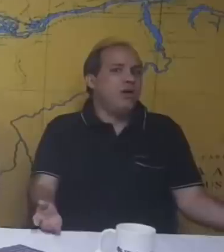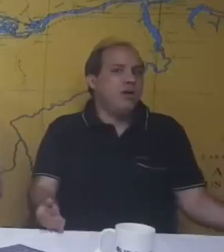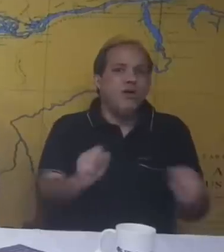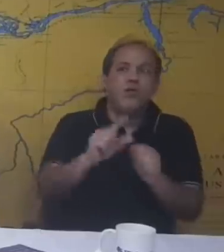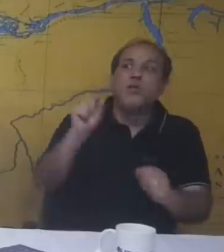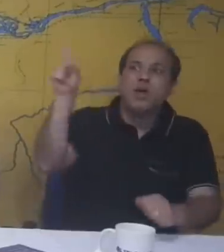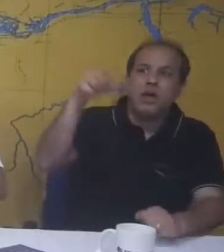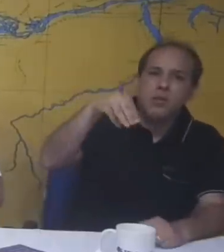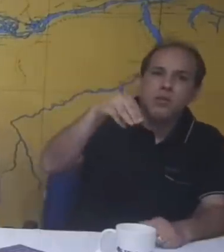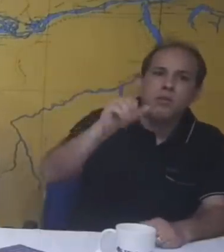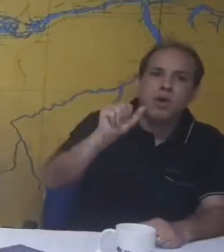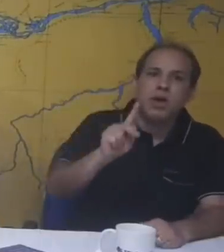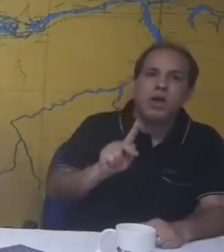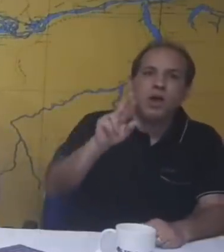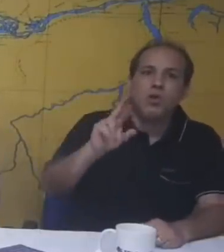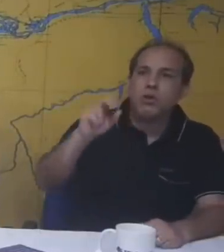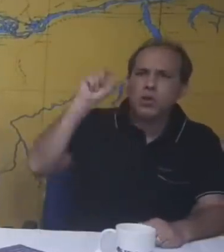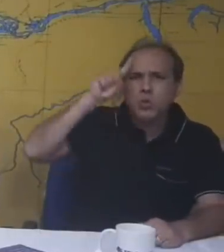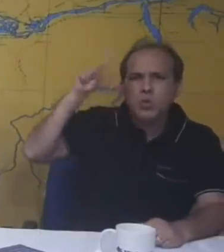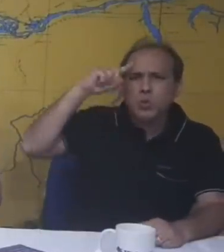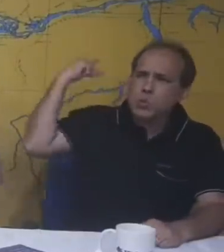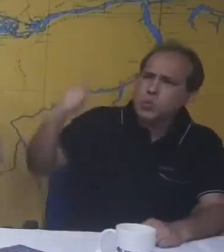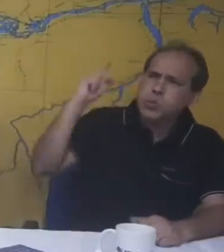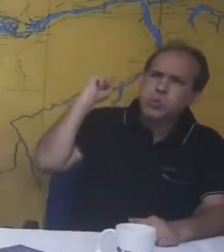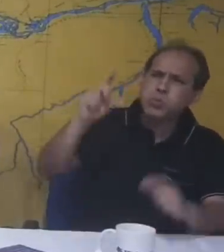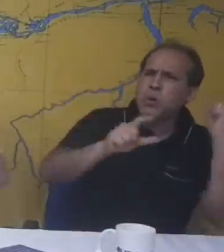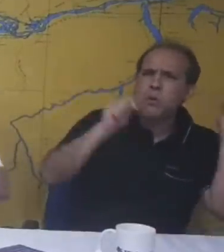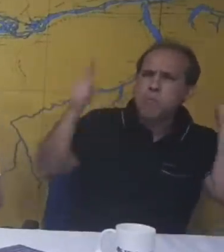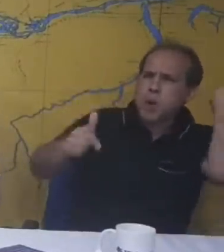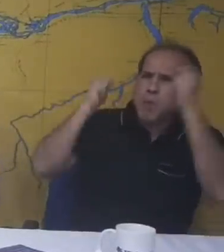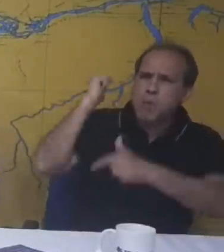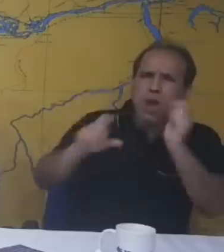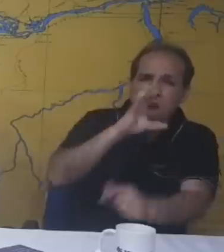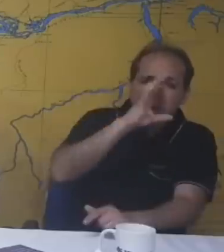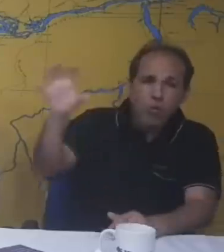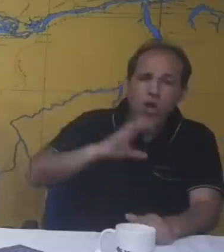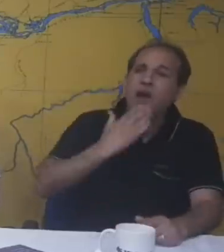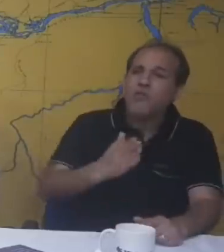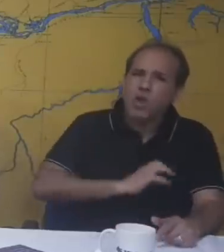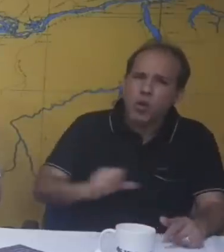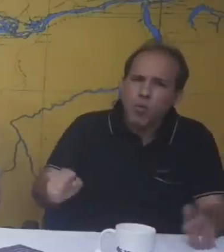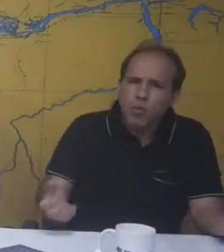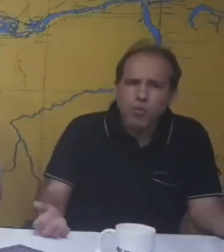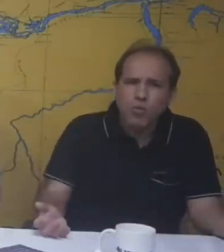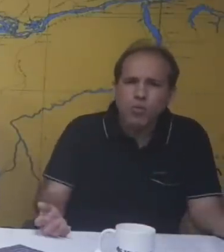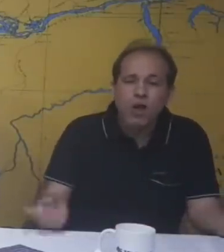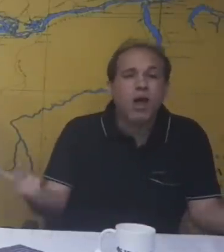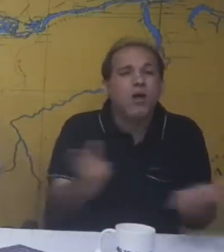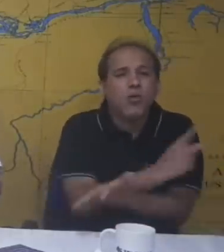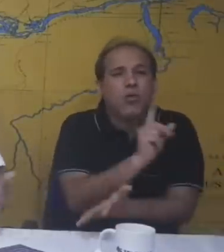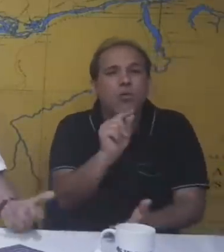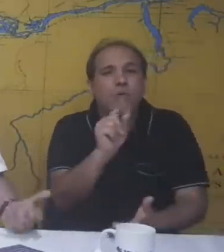Mac? Porrada nele o dia todo, porrada nele. Inclusive acusando ele de abortista. Porrada nele. O que